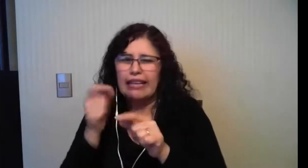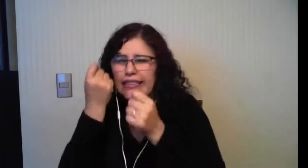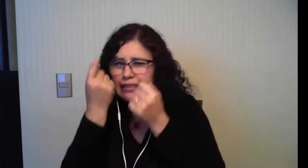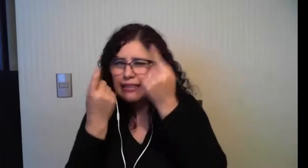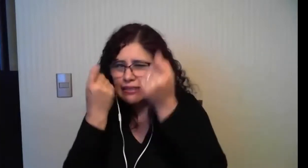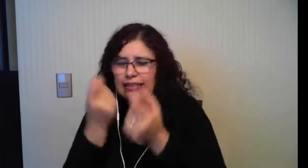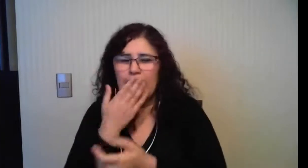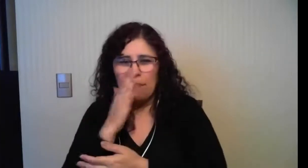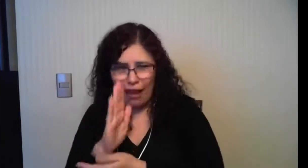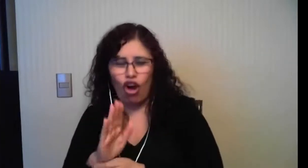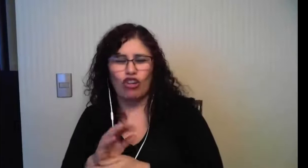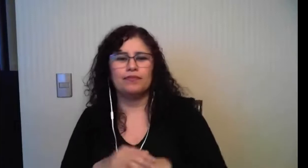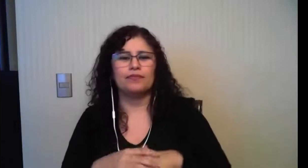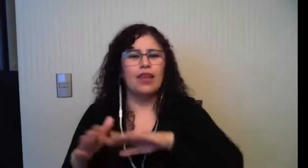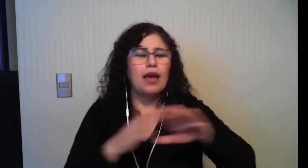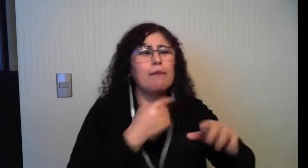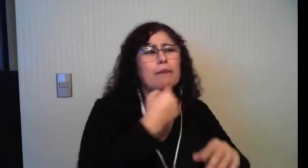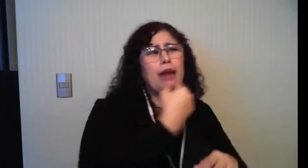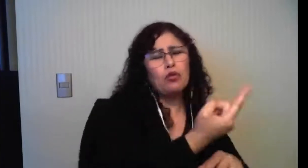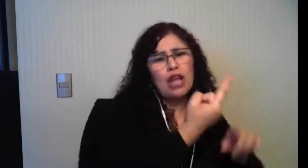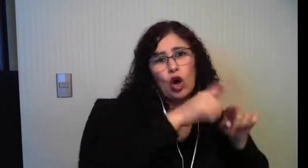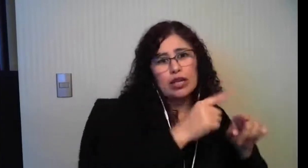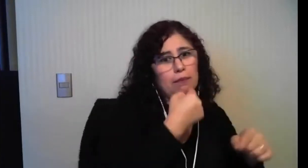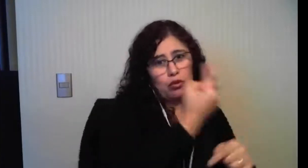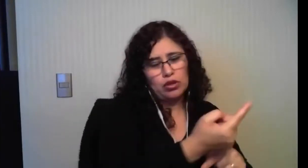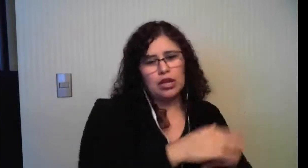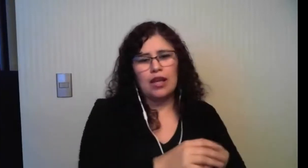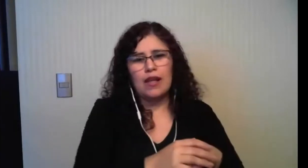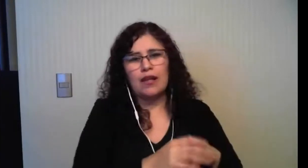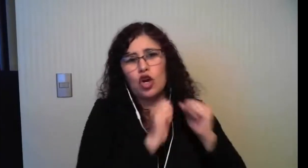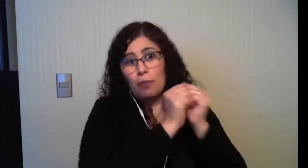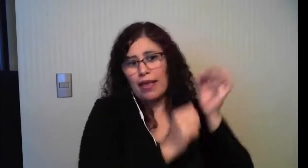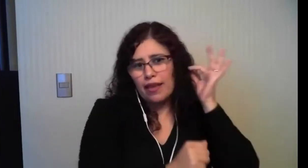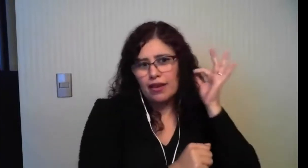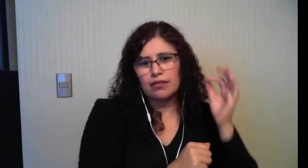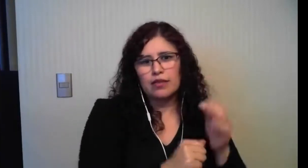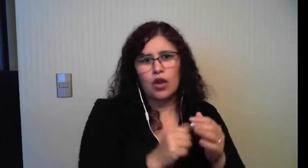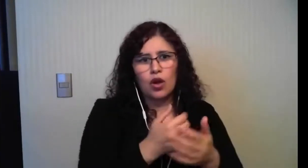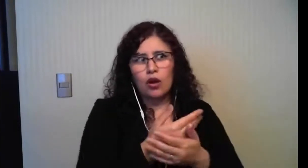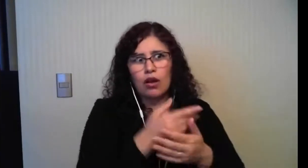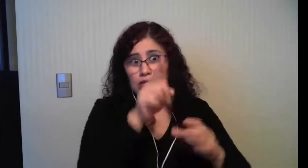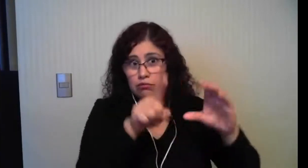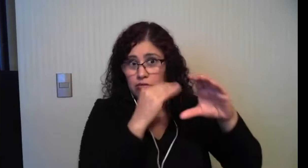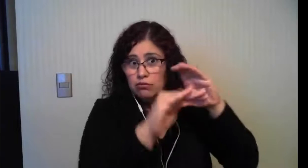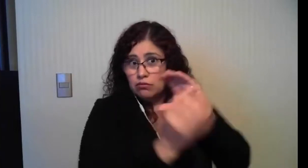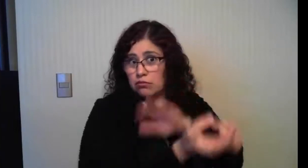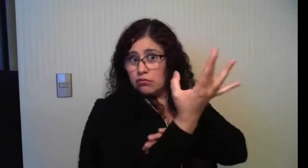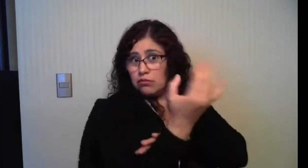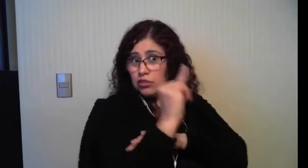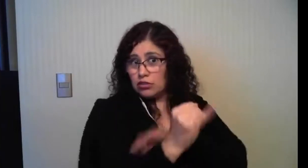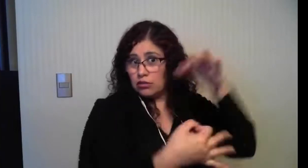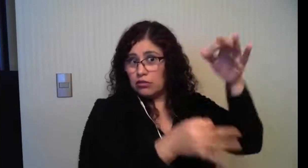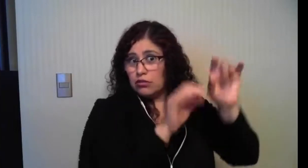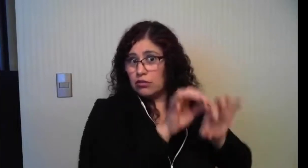¿sí? una consulta, ¿lo va a subir a Cibeduc los documentos? Los voy a subir a Cibeduc, ¿sí? Ah, ok,